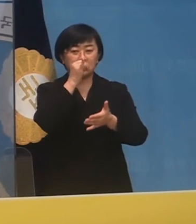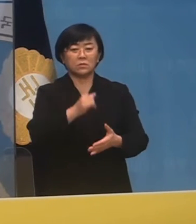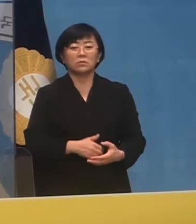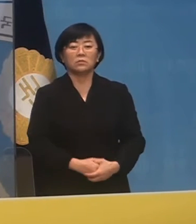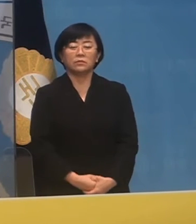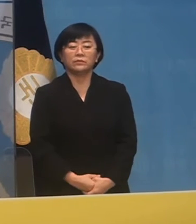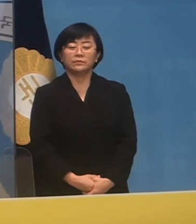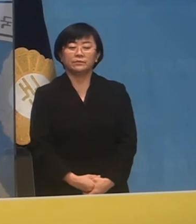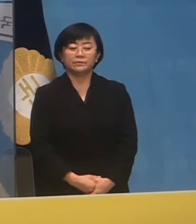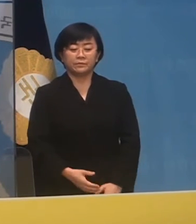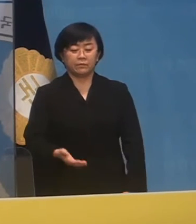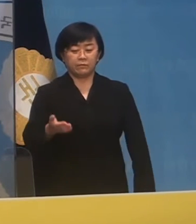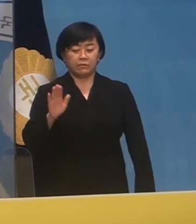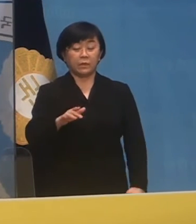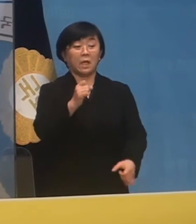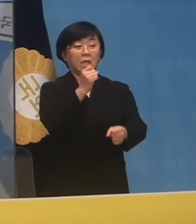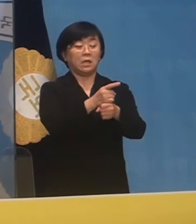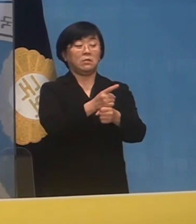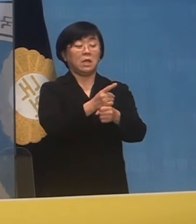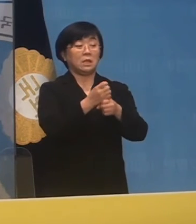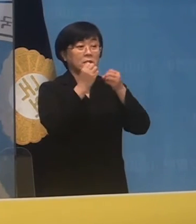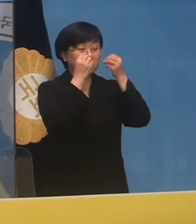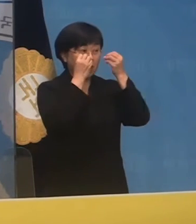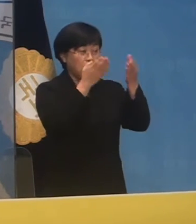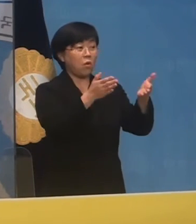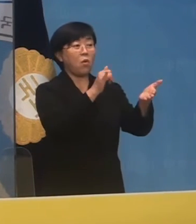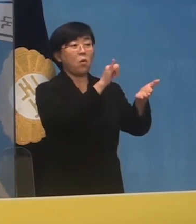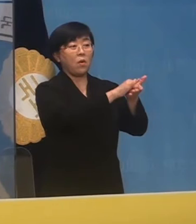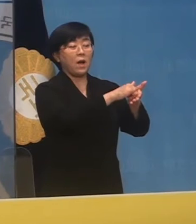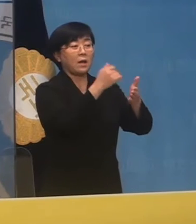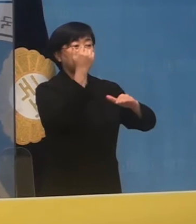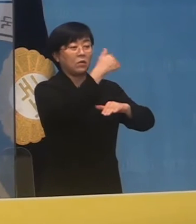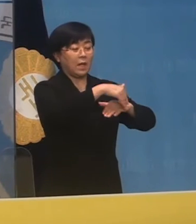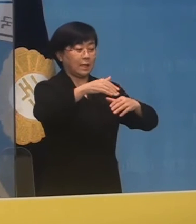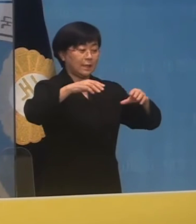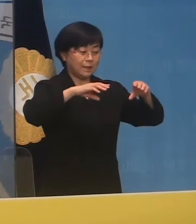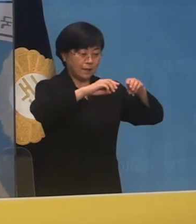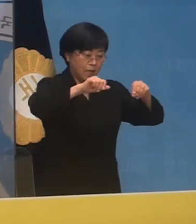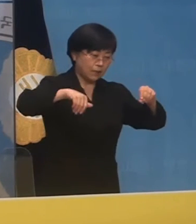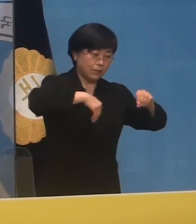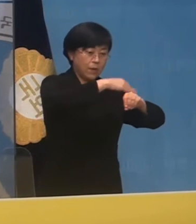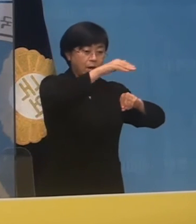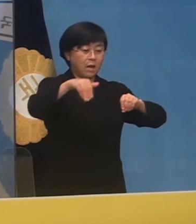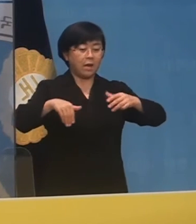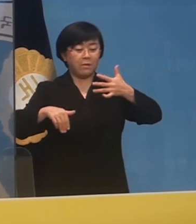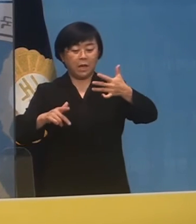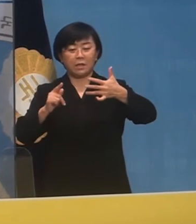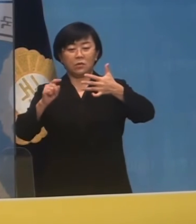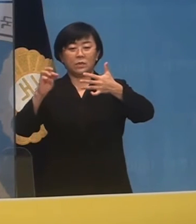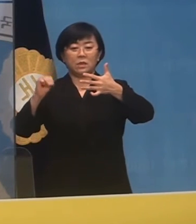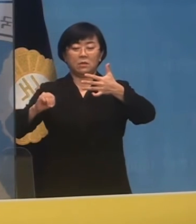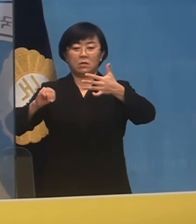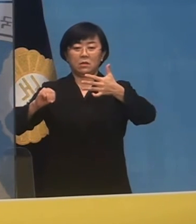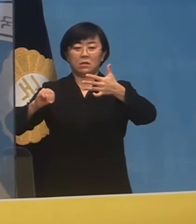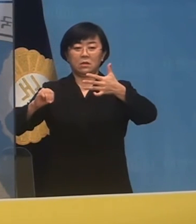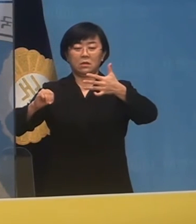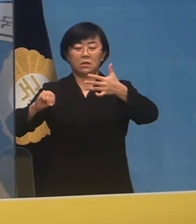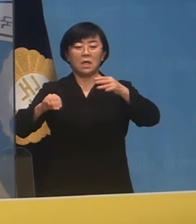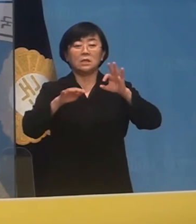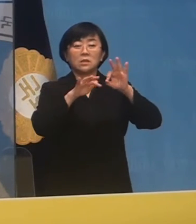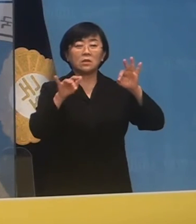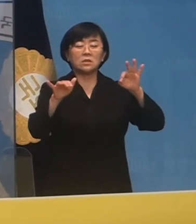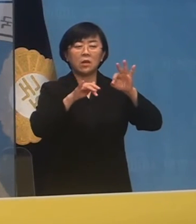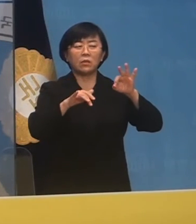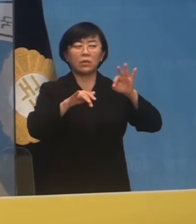있습니다. 그런데 이미 새만금 신공항 계획부지 주변 8km 이내에